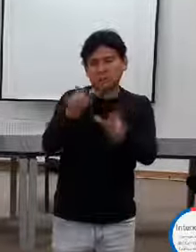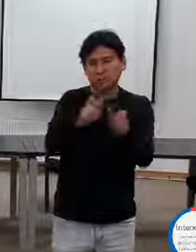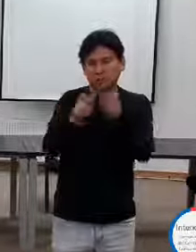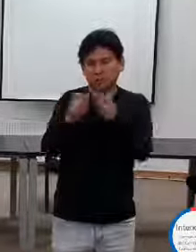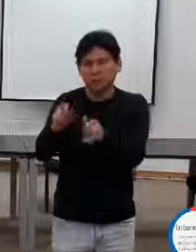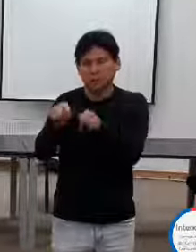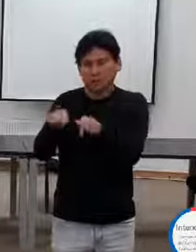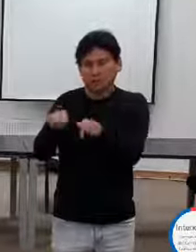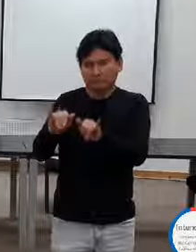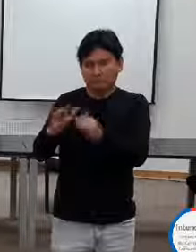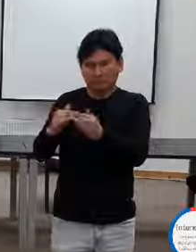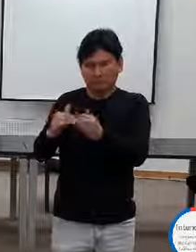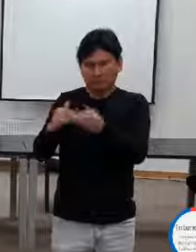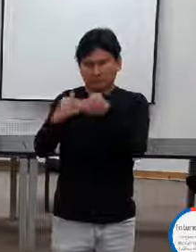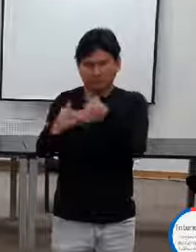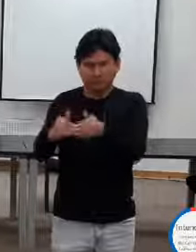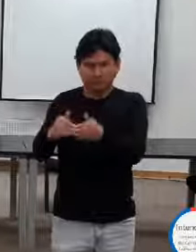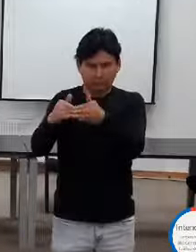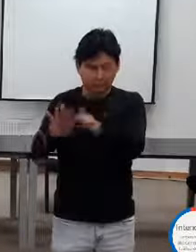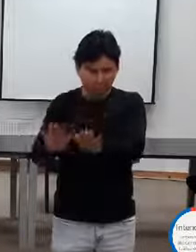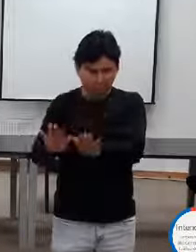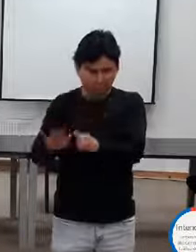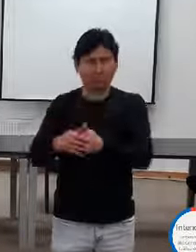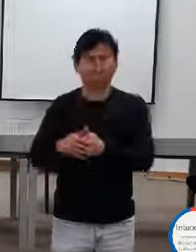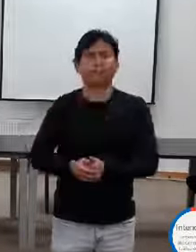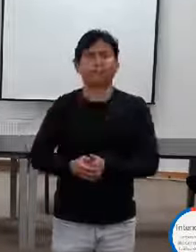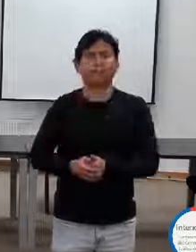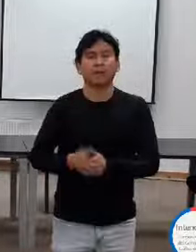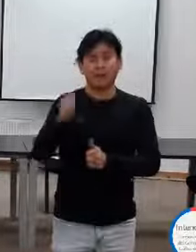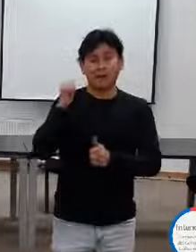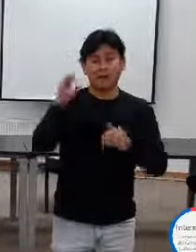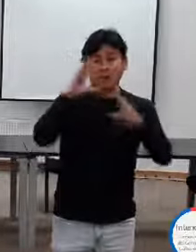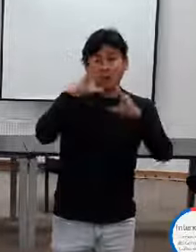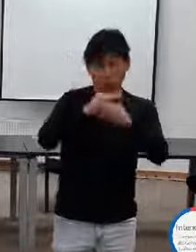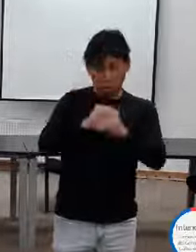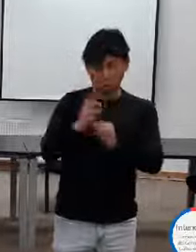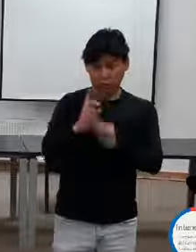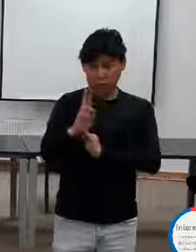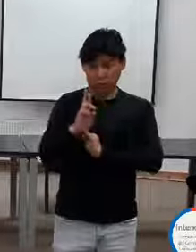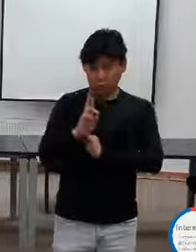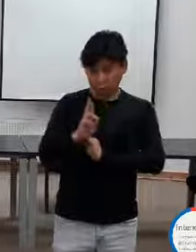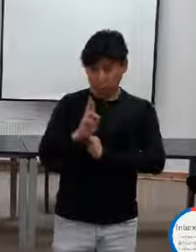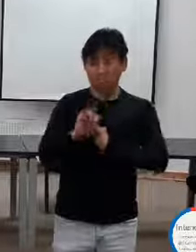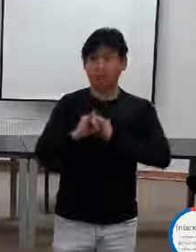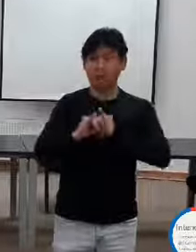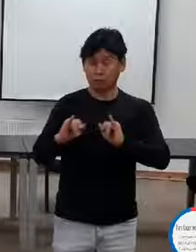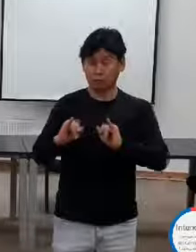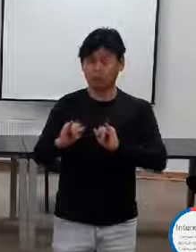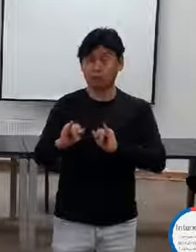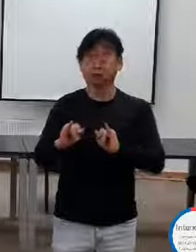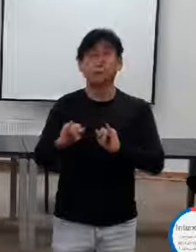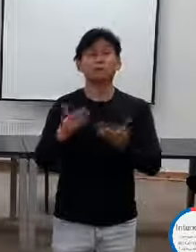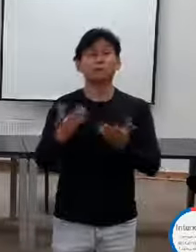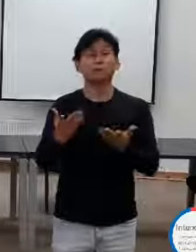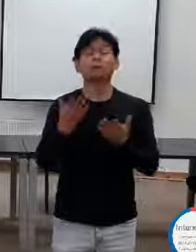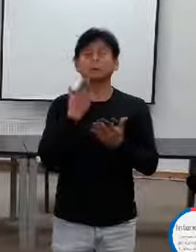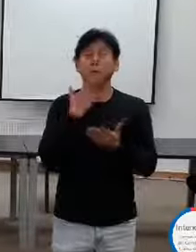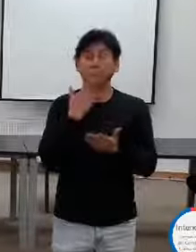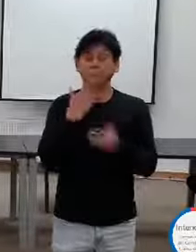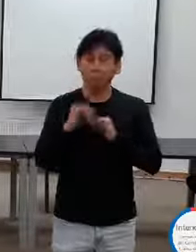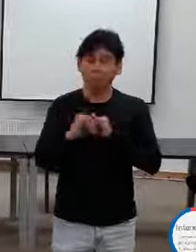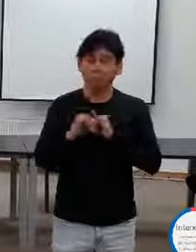personas en la embarcación menor. Durante la noche de ayer, al llegar al resultado, se le informa sus resultados, se le informa